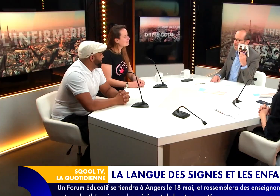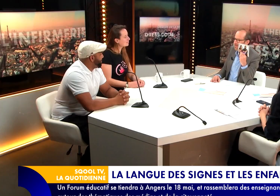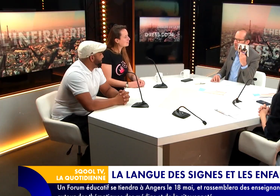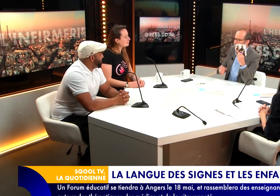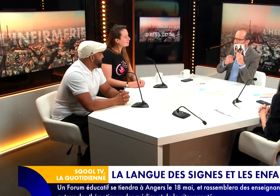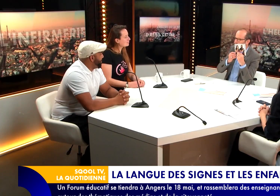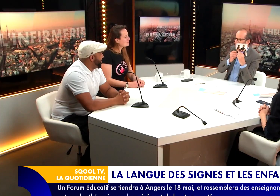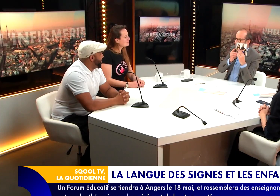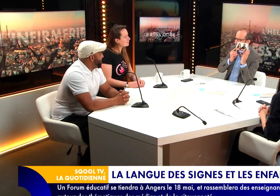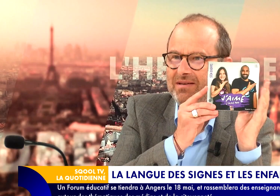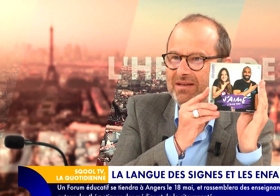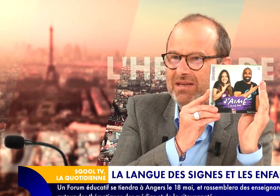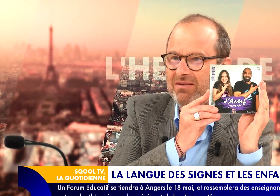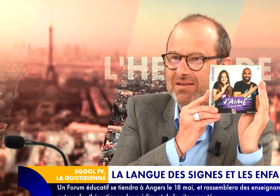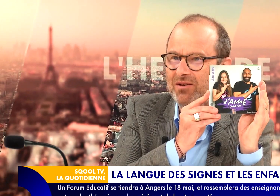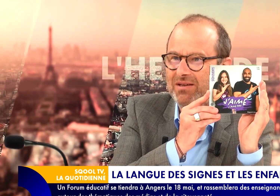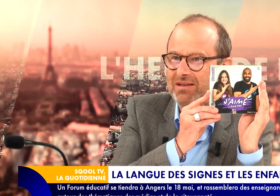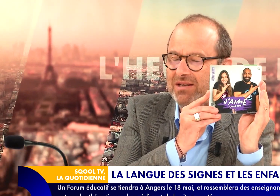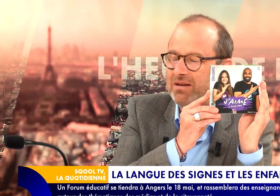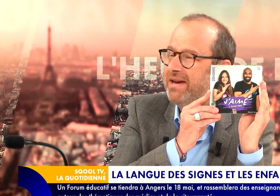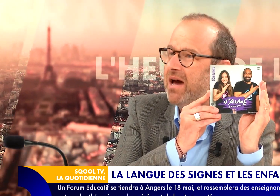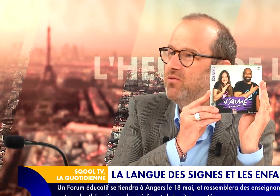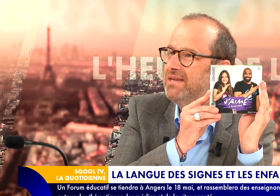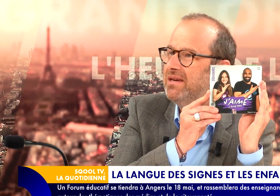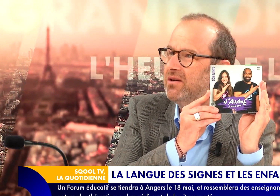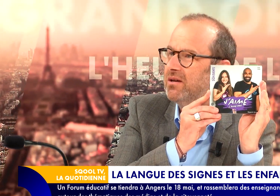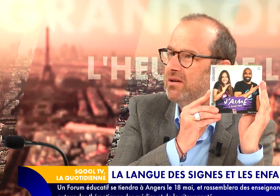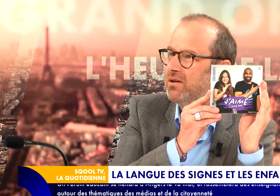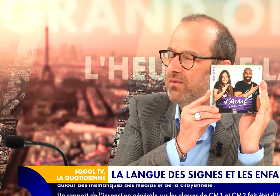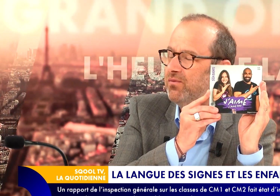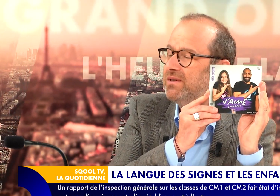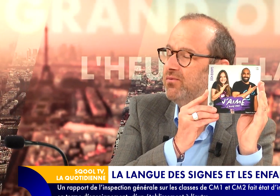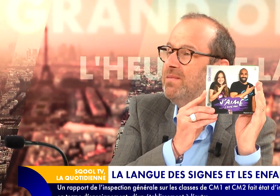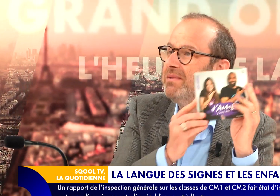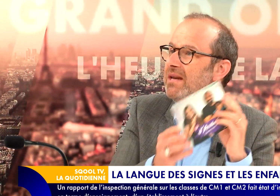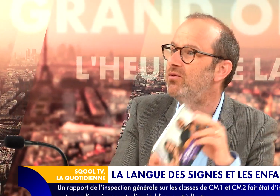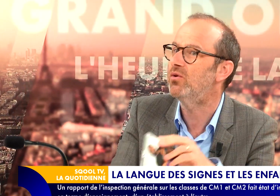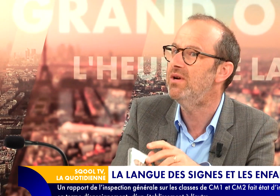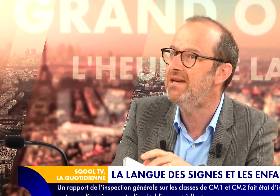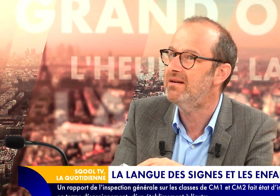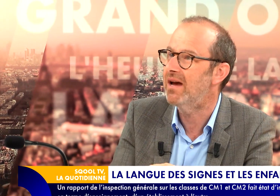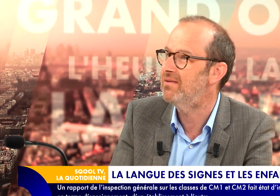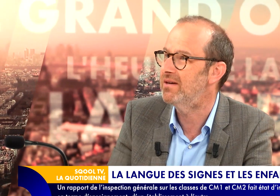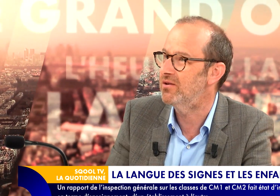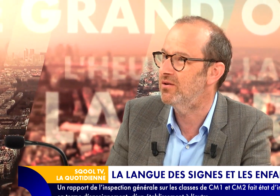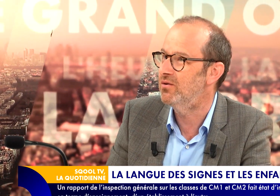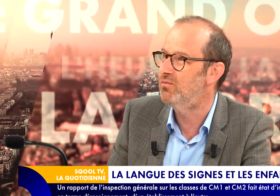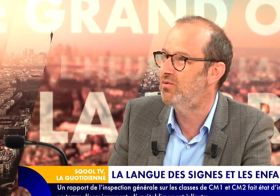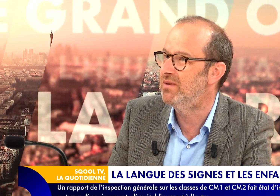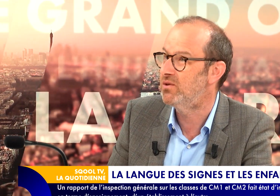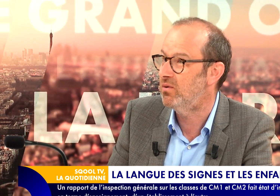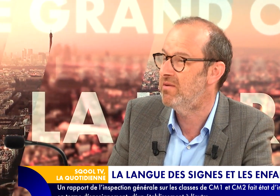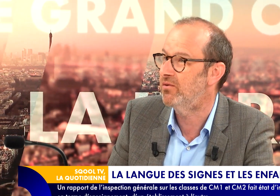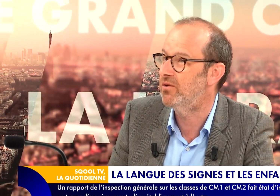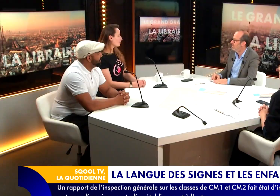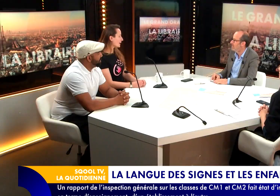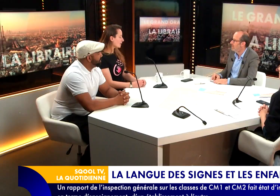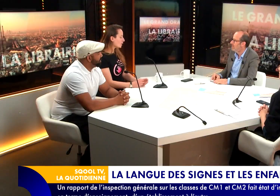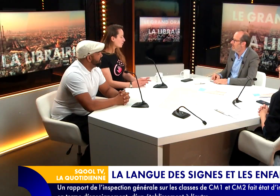Et ça donne ce super CD qui vient de sortir, c'est chez Bayard Musique. Vous-même, quel est votre lien avec le monde des sourds et malentendants? Alors,